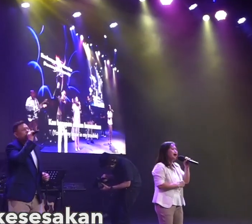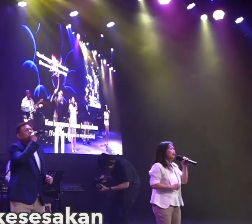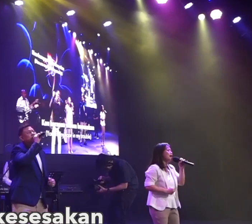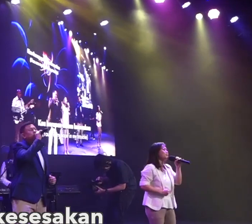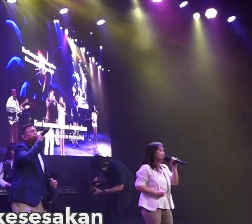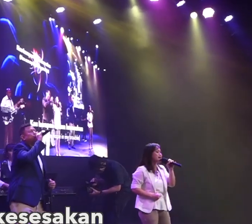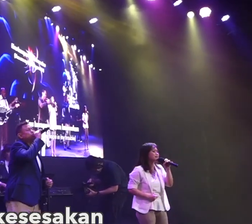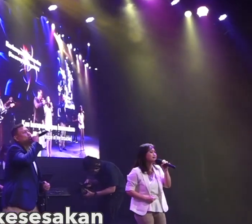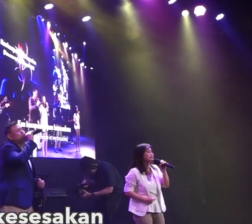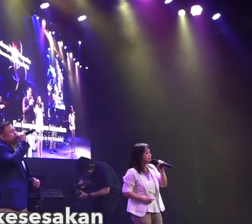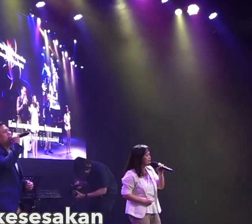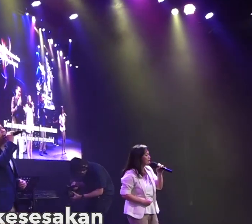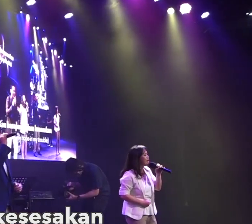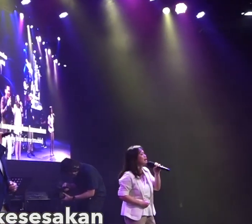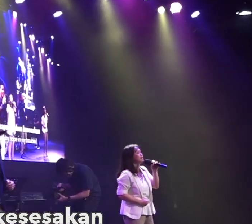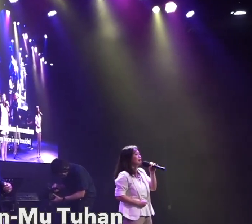dalam